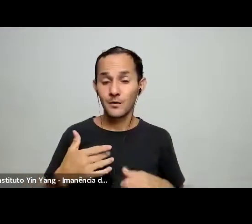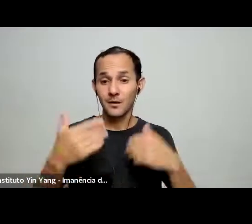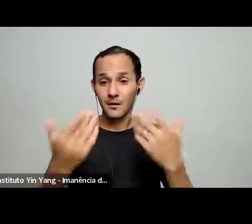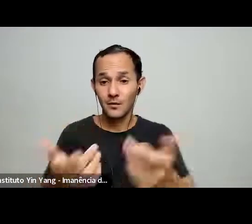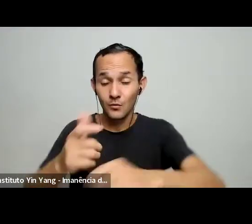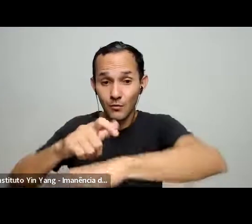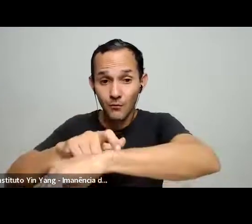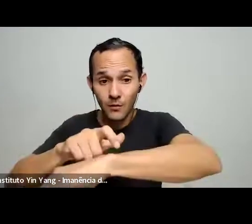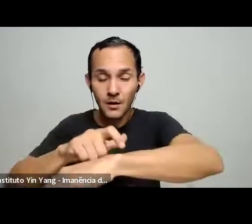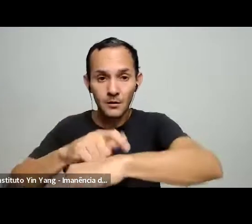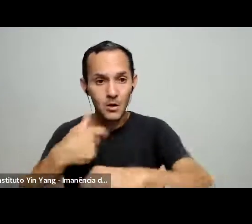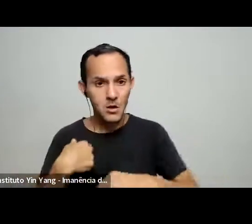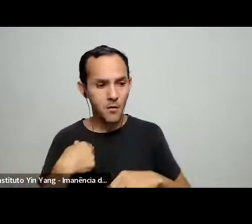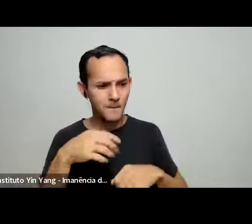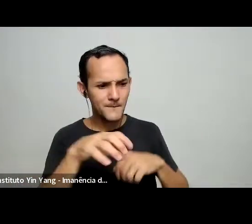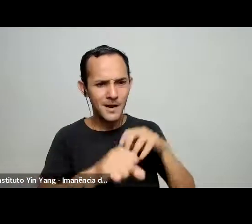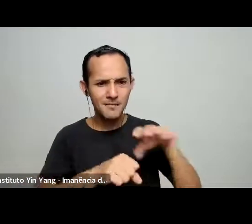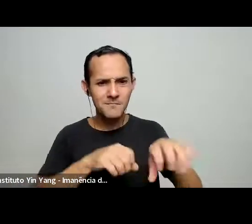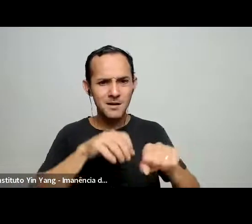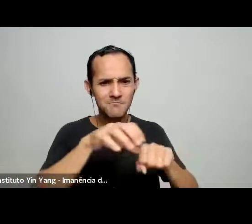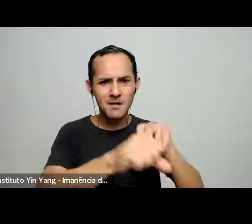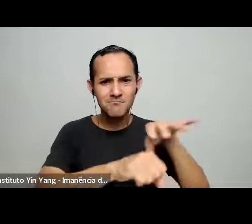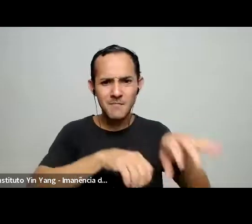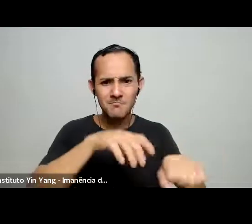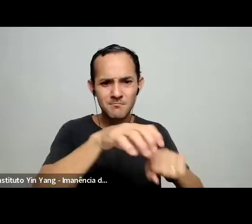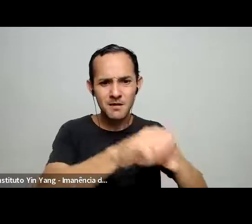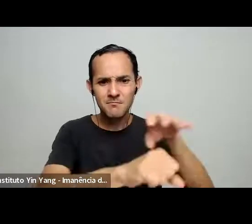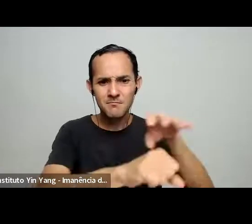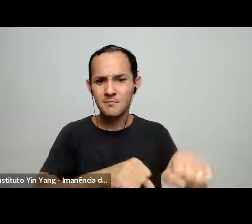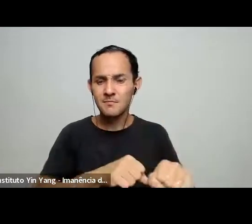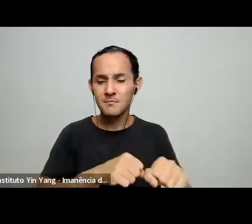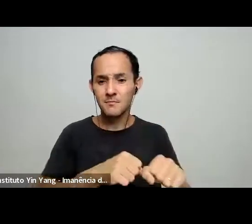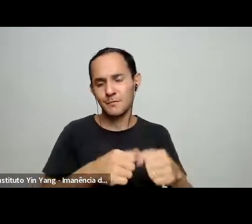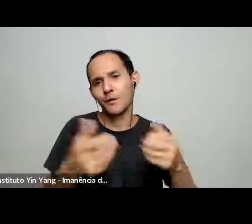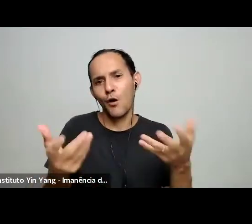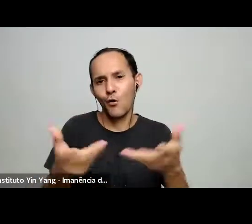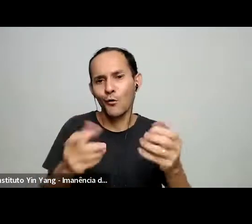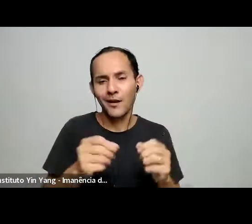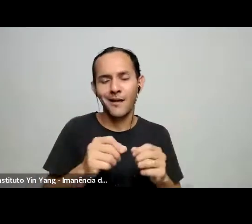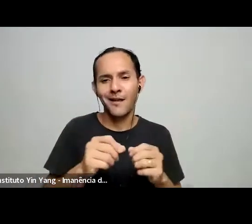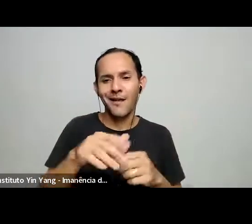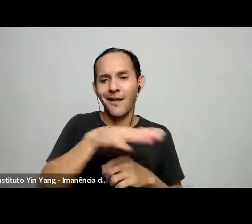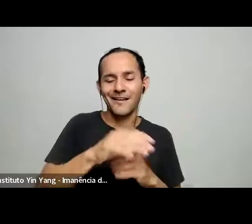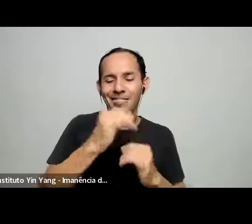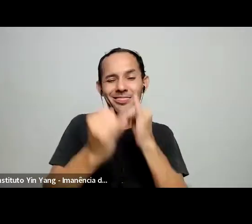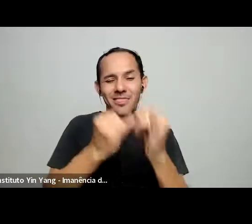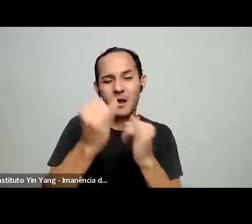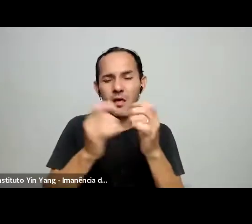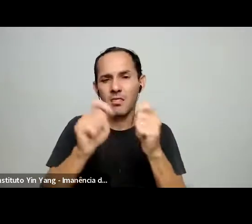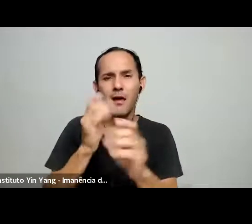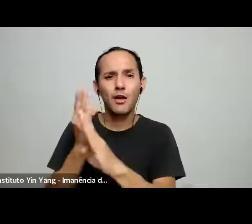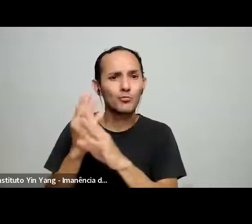partir daí, eu fui buscar e comecei a realmente. Hoje em dia, né, o mundo digital nos possibilita descobrir